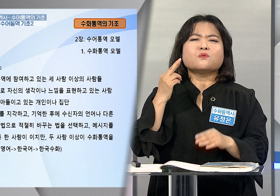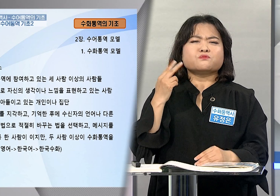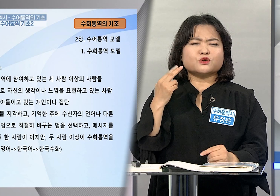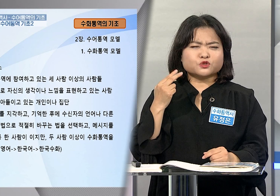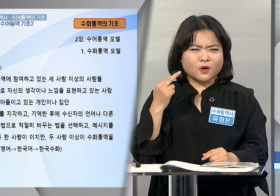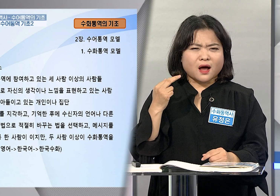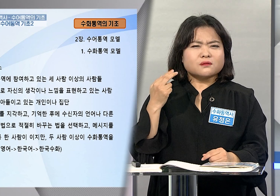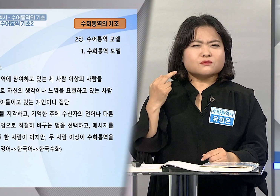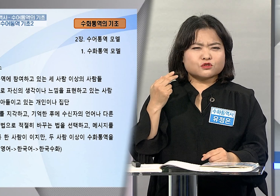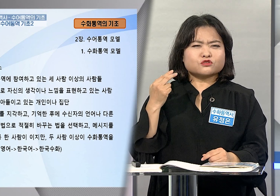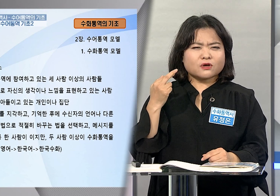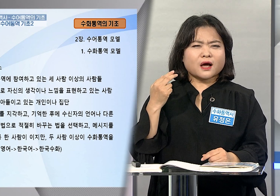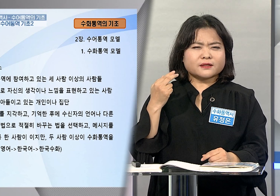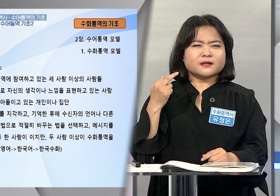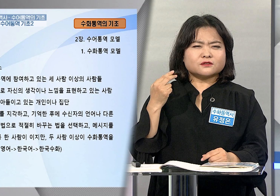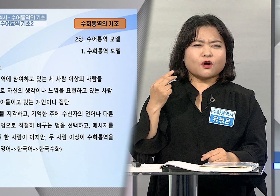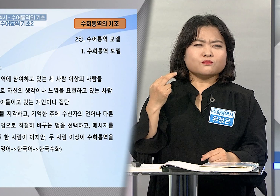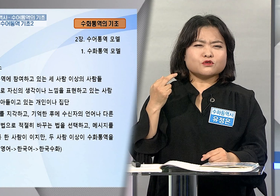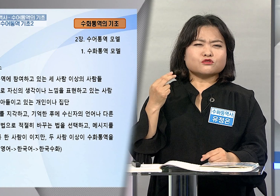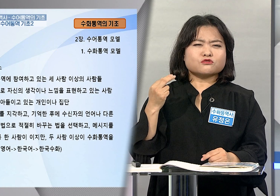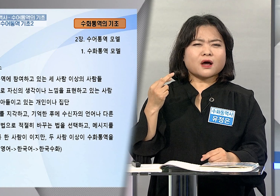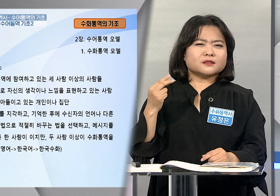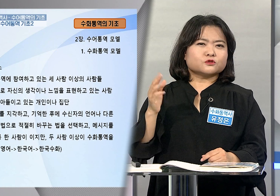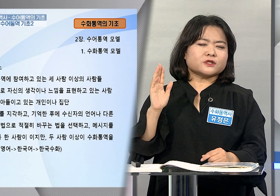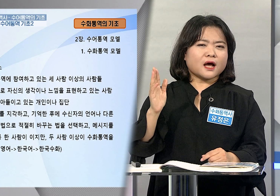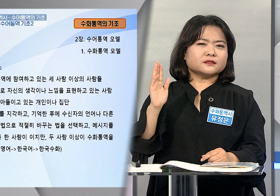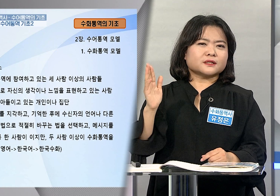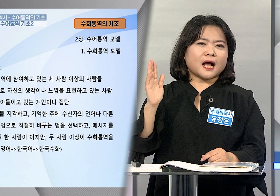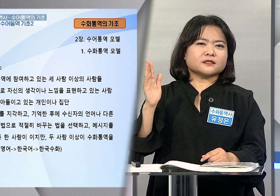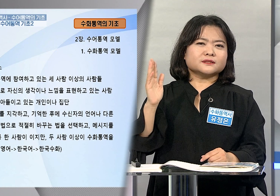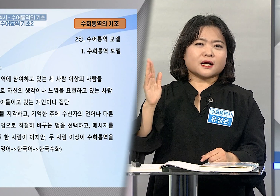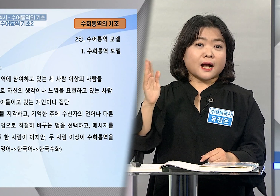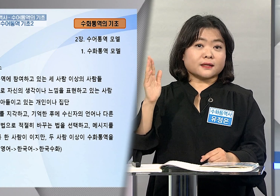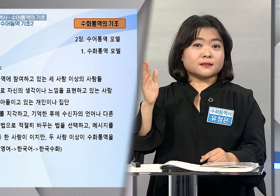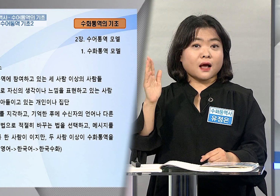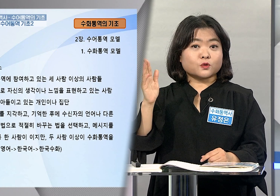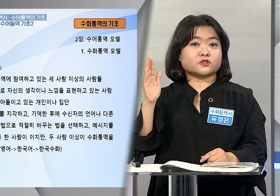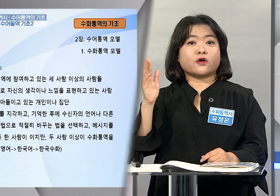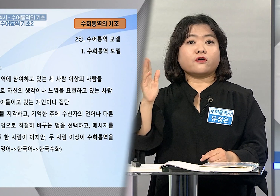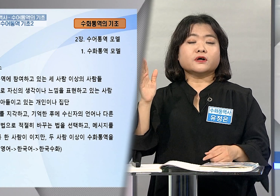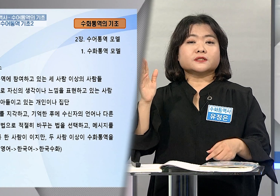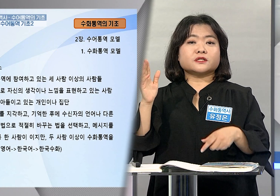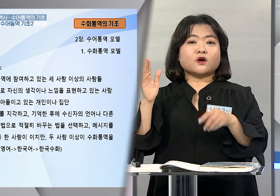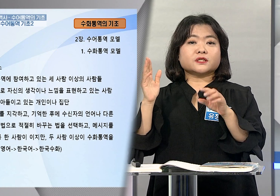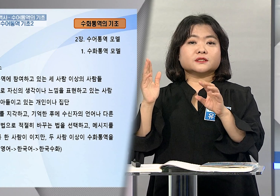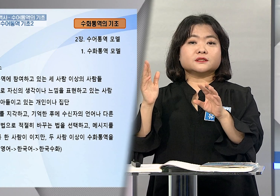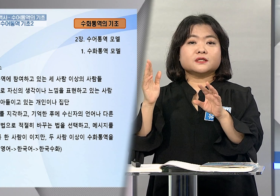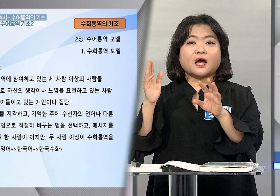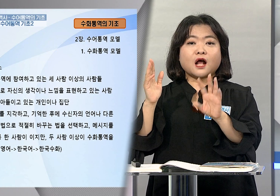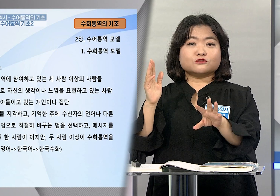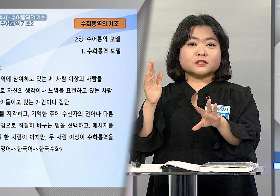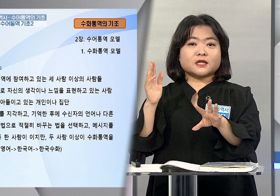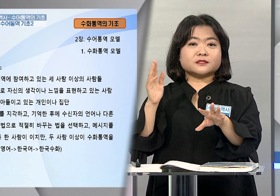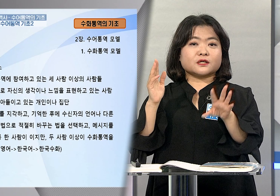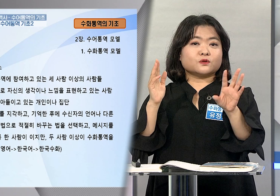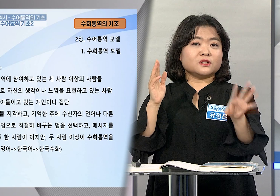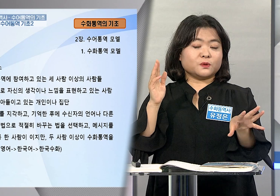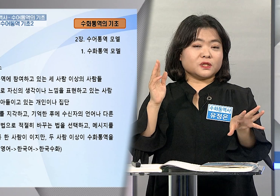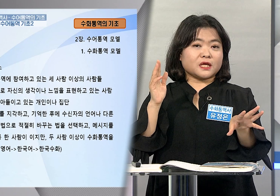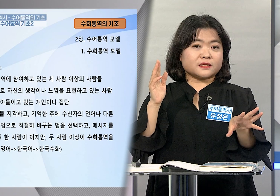미국 수화, 예를 들어 미국 수화를 구사하는 강연자가 강의를 하고 있어요. 근데 여기는 한국인이 앉아있고 일본인이